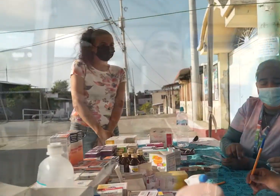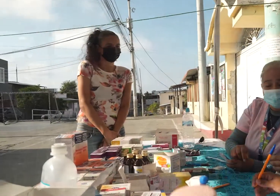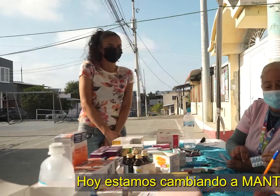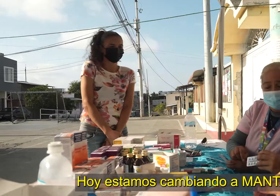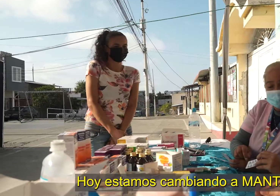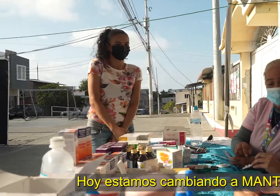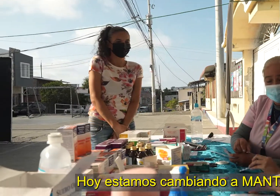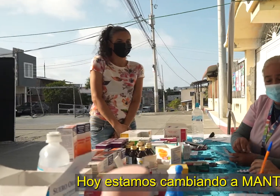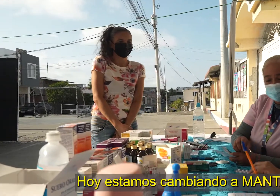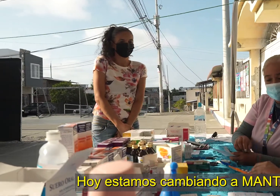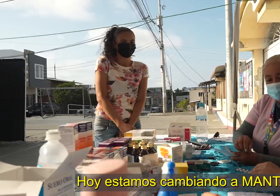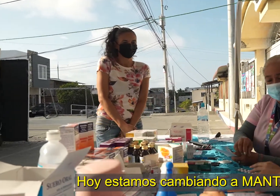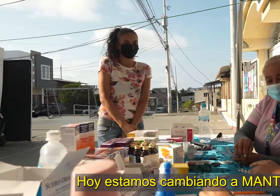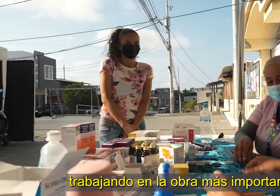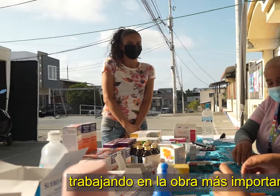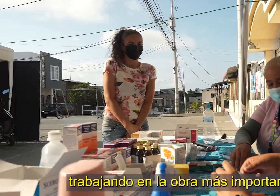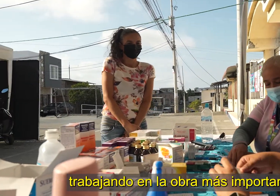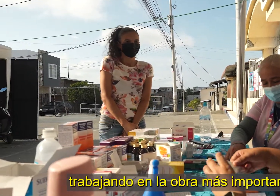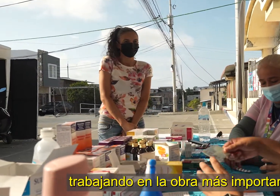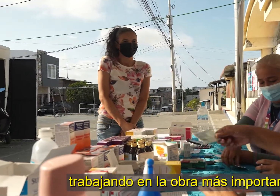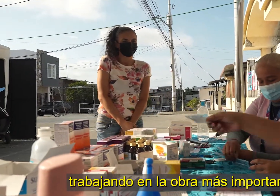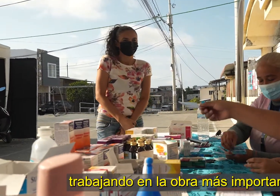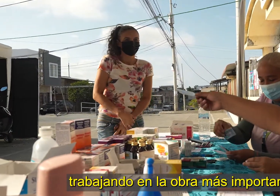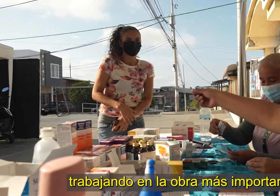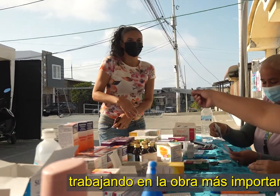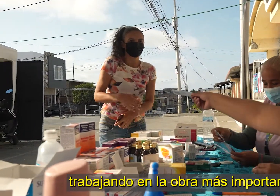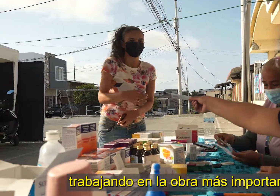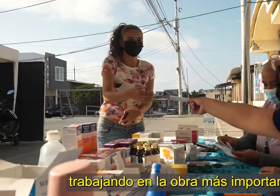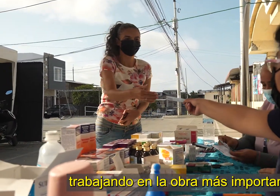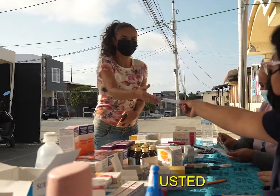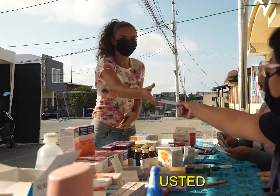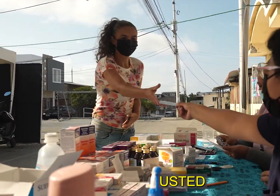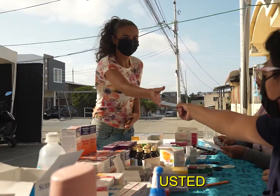Hoy estamos cambiando a Manta, trabajando en la obra más importante.